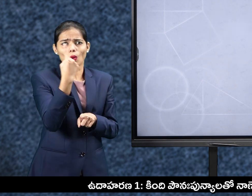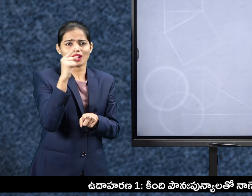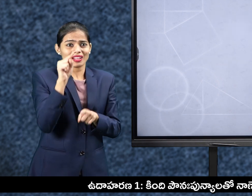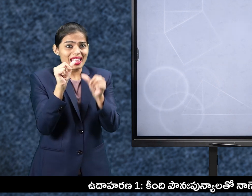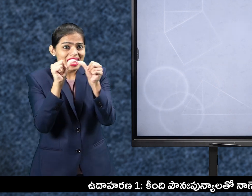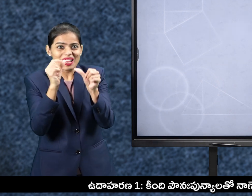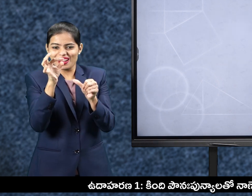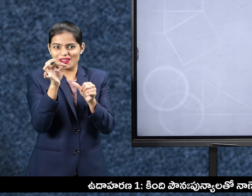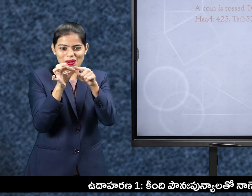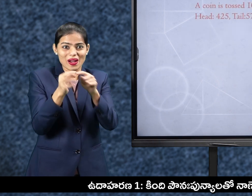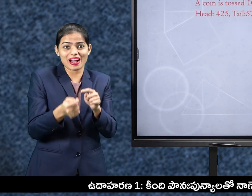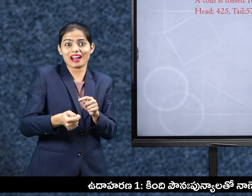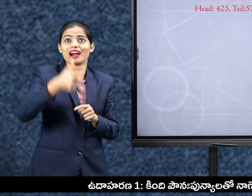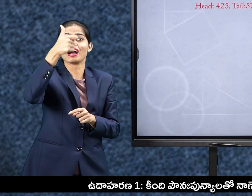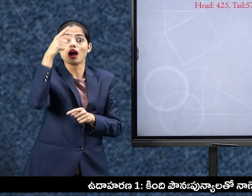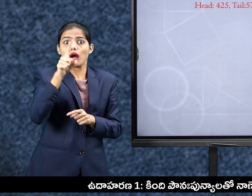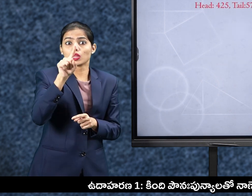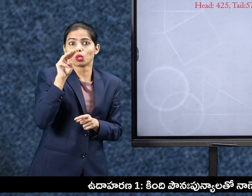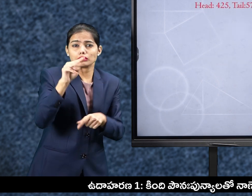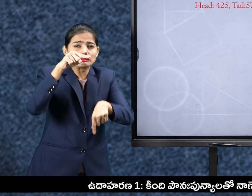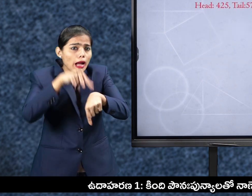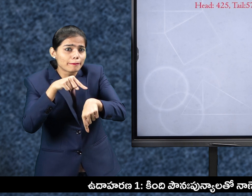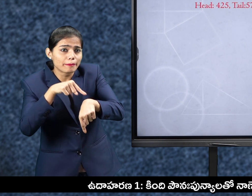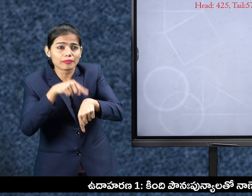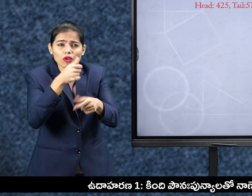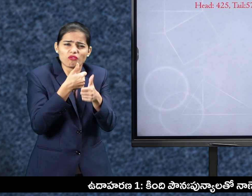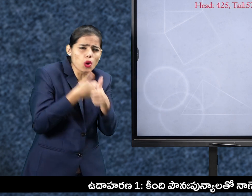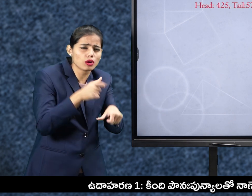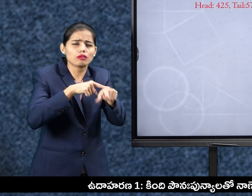ఉదాహరణకి, కింది పౌనఃపున్యంలో నాణెం 1000 సార్లు విసిరివేయబడుతుంది.